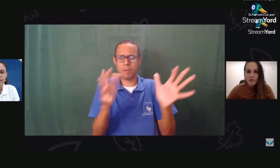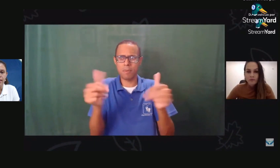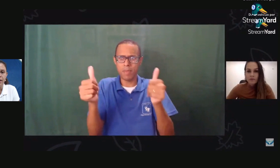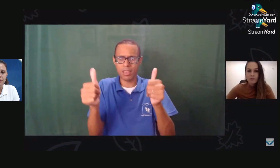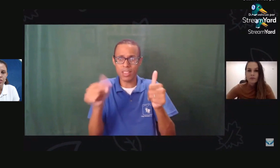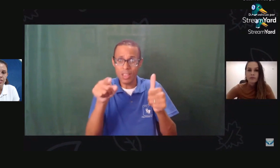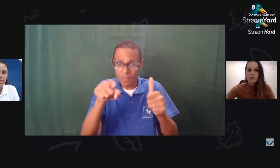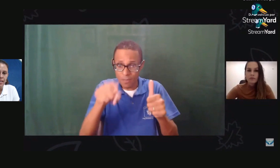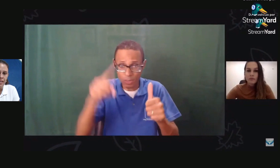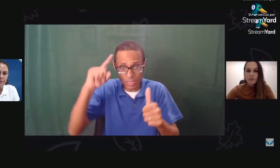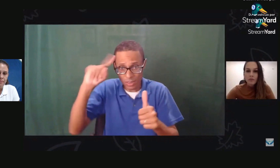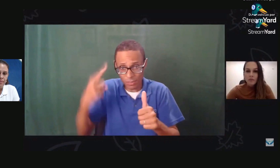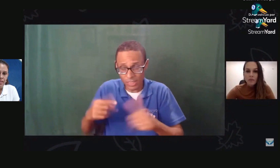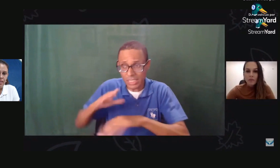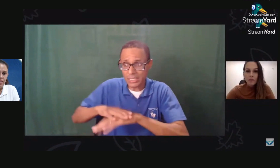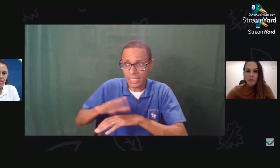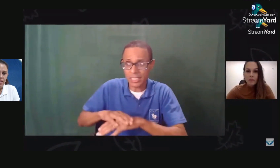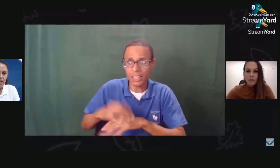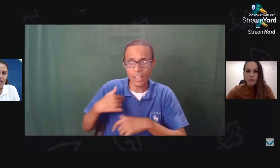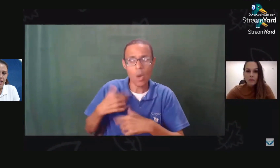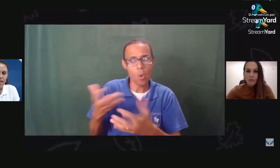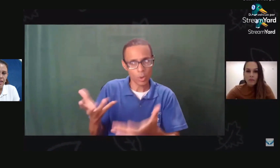tradutores e intérpretes ali,